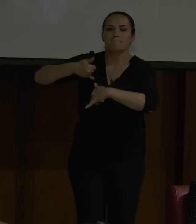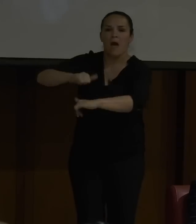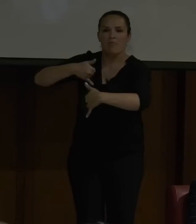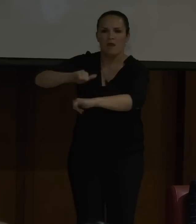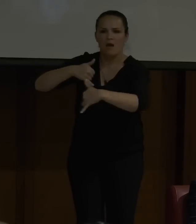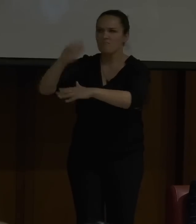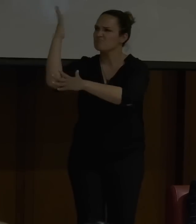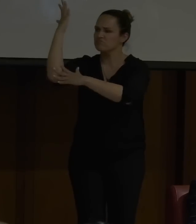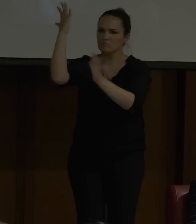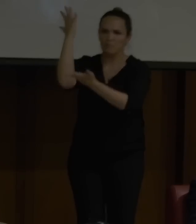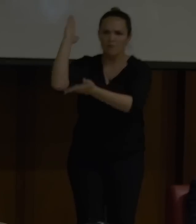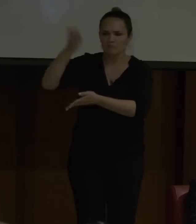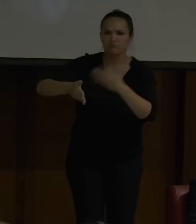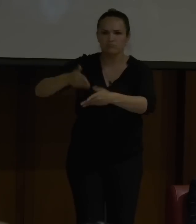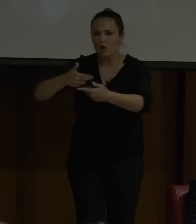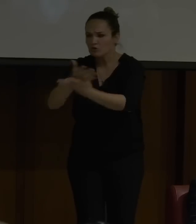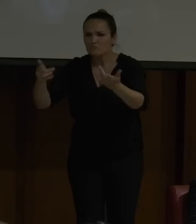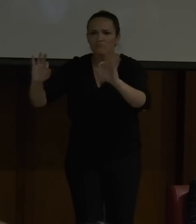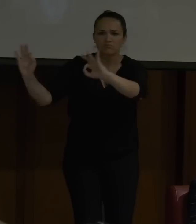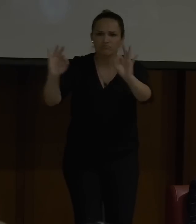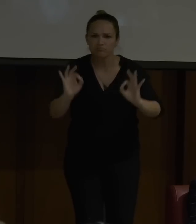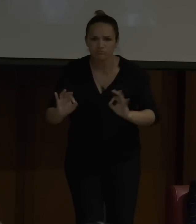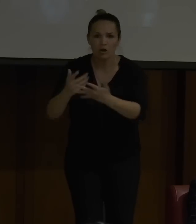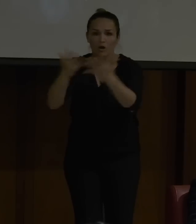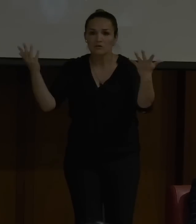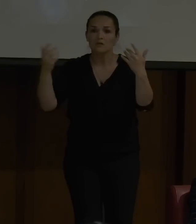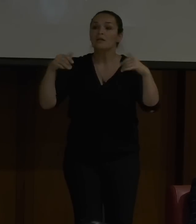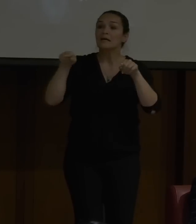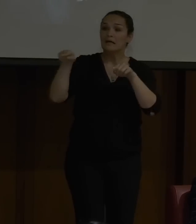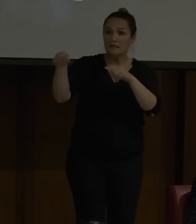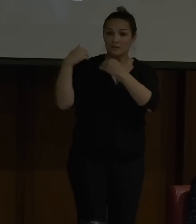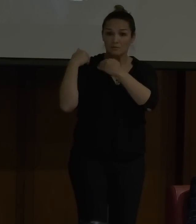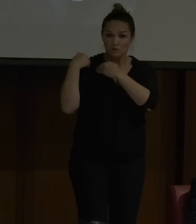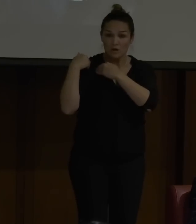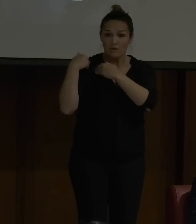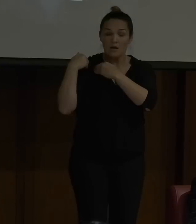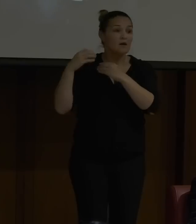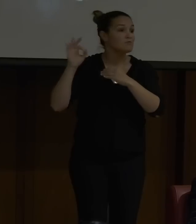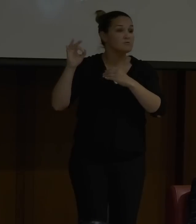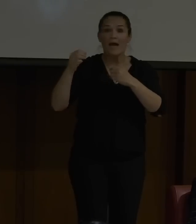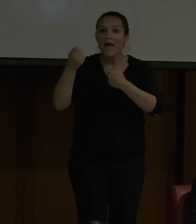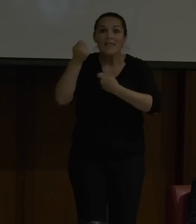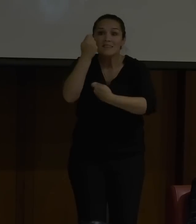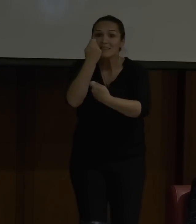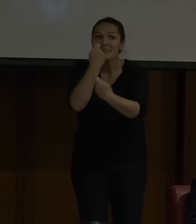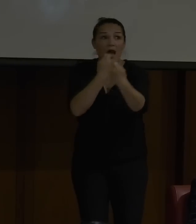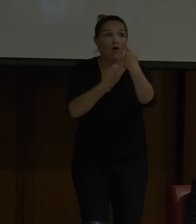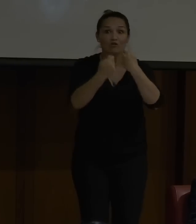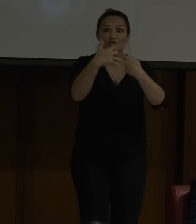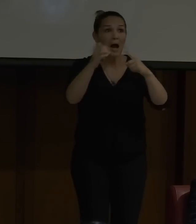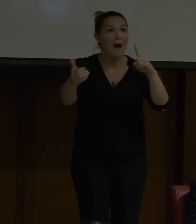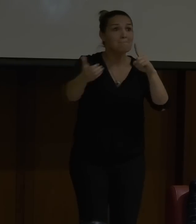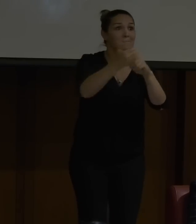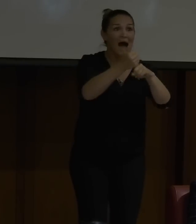Y entonces, cuando cerraban un negocio, Chico Bolaños, para agradecer, festejaba con